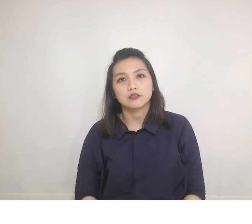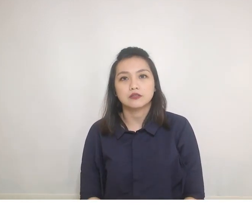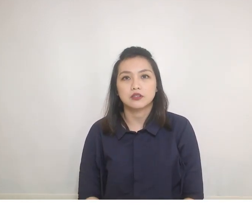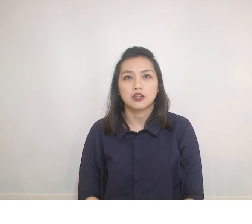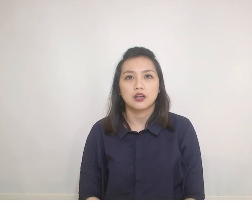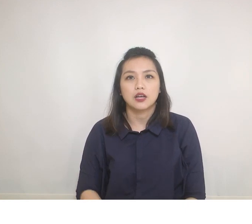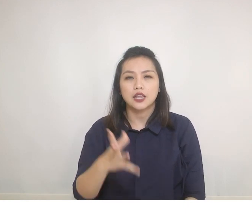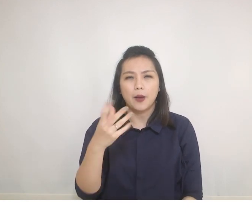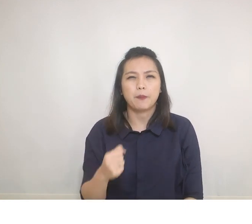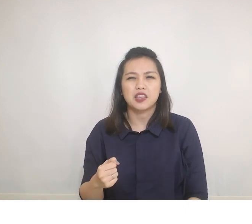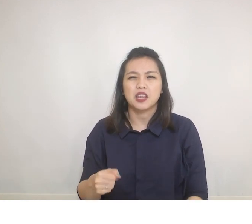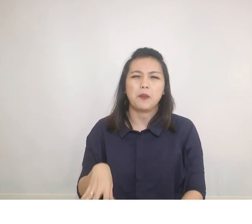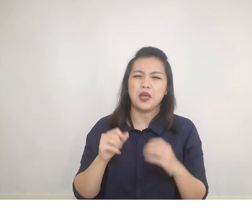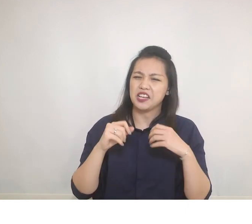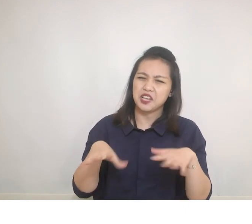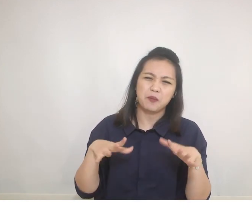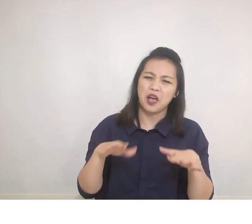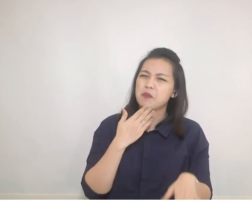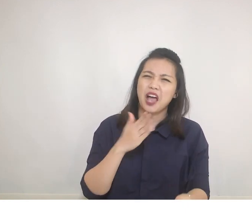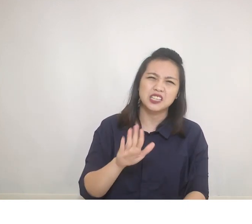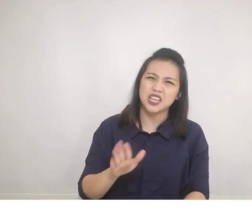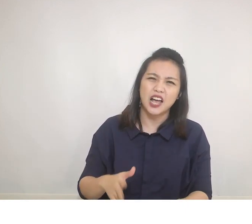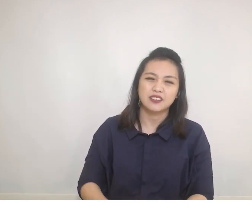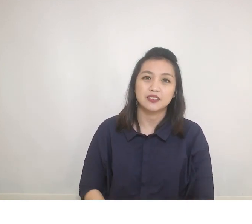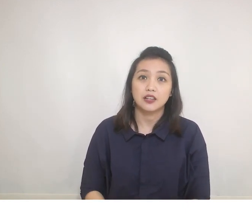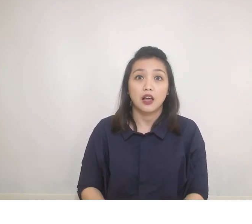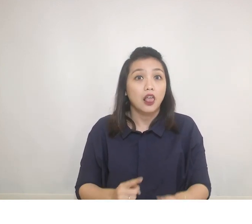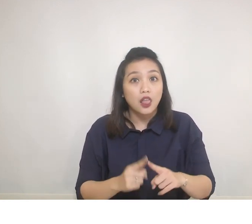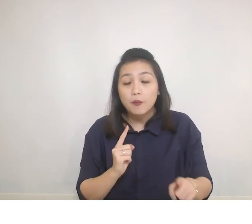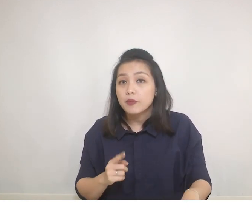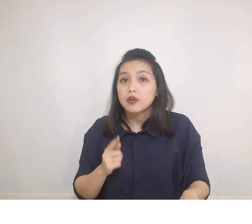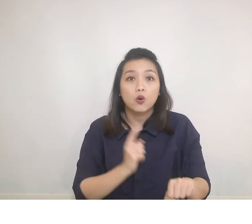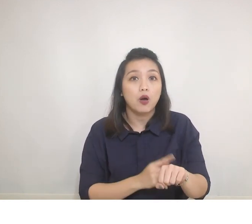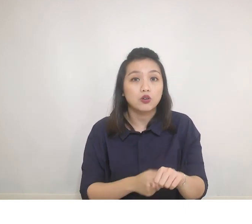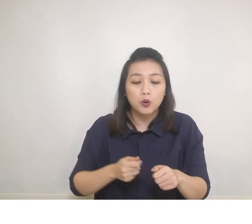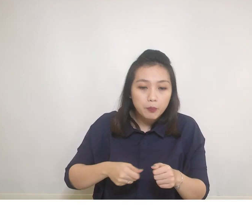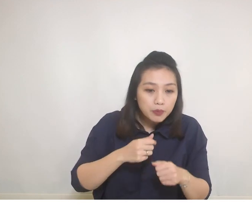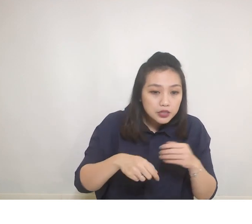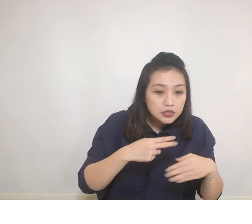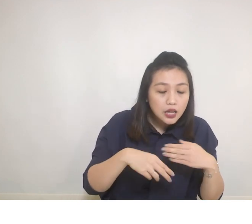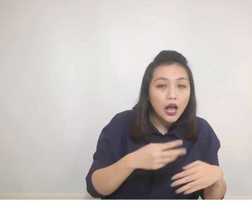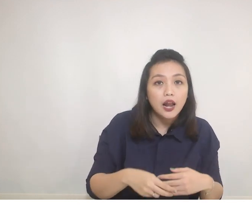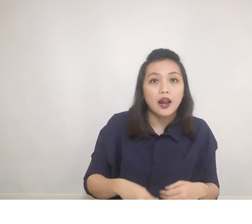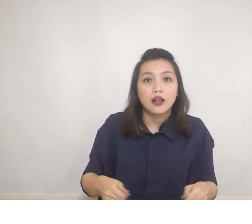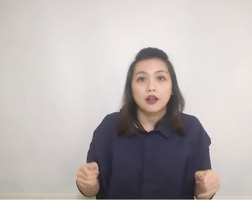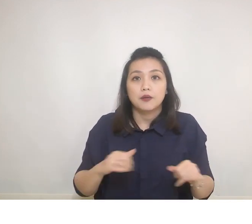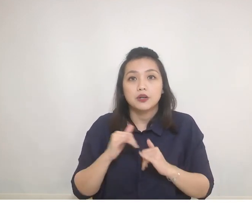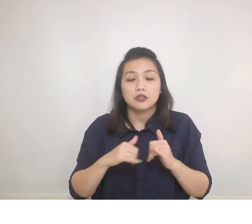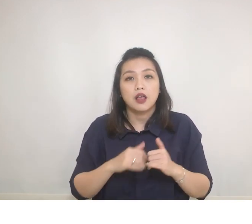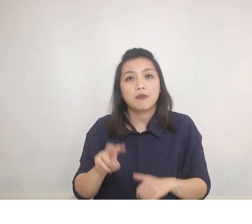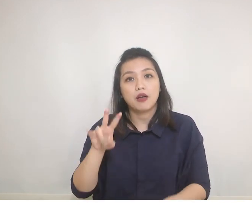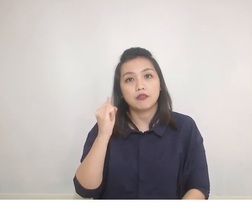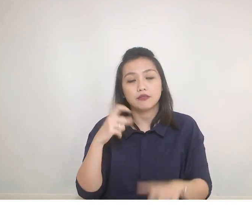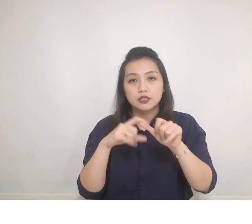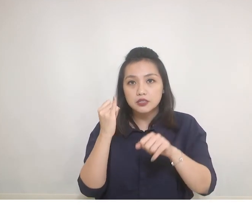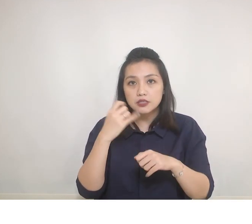mengorbankan waktu untuk pelayanan, ternyata tidak berkorban ya. Iya, Tuhan sih, saya percaya Tuhan tidak pernah berhutang. Saya percaya urapan yang sama yang terjadi pada